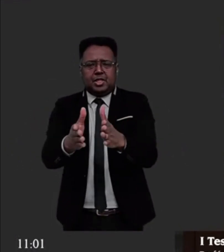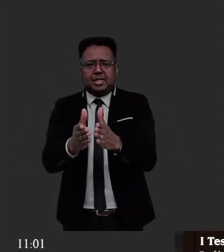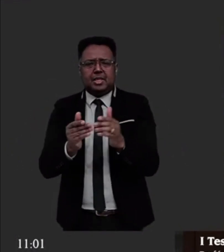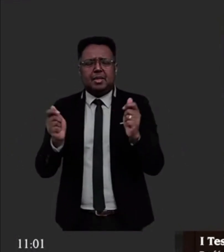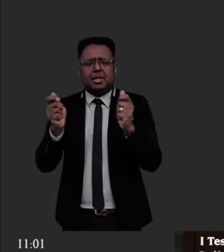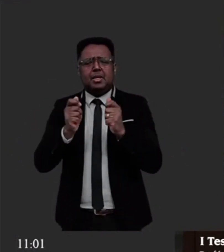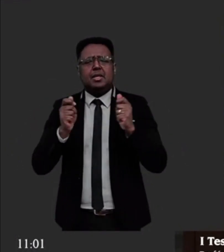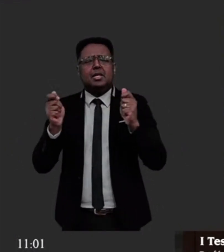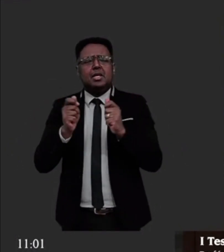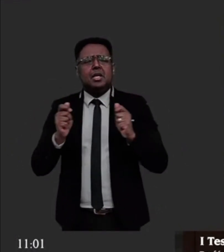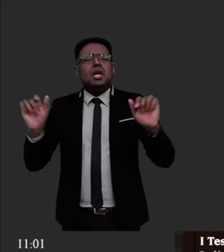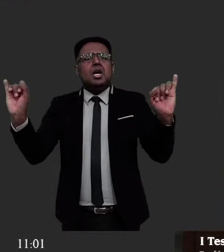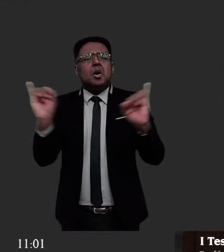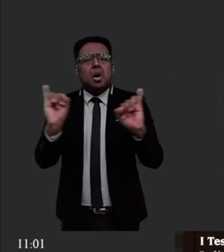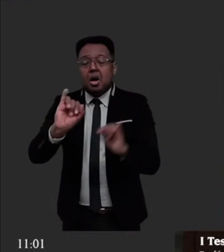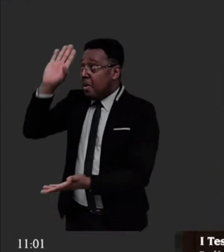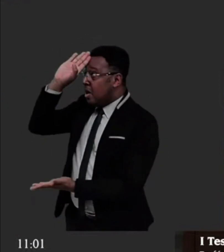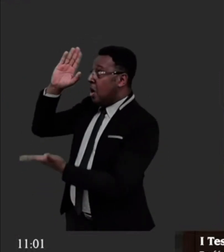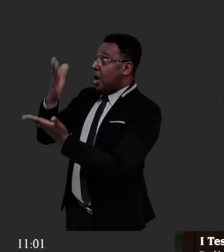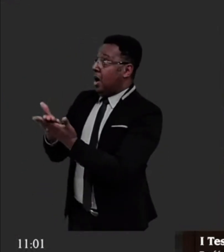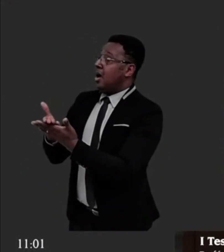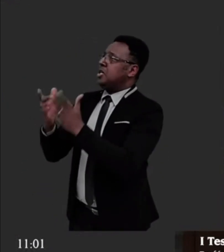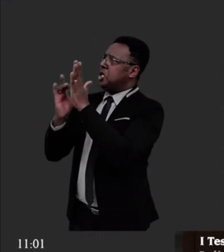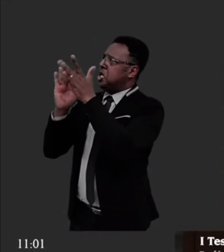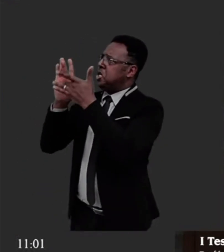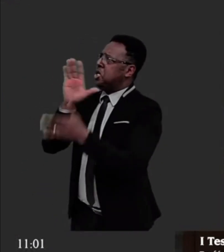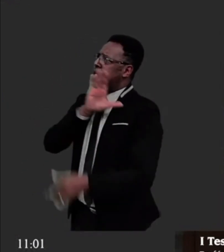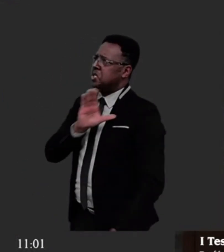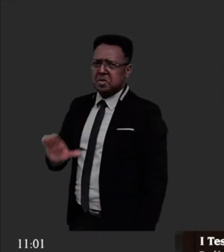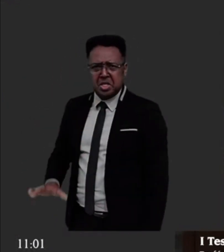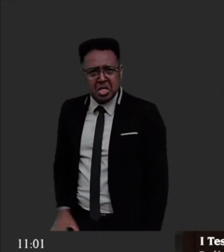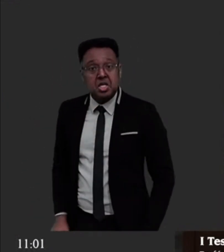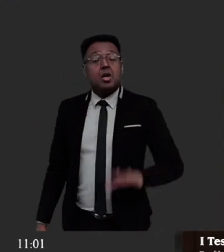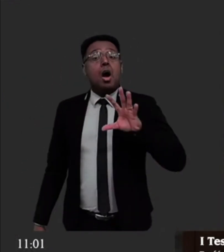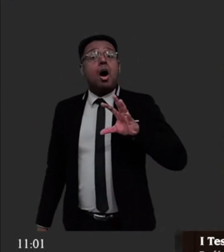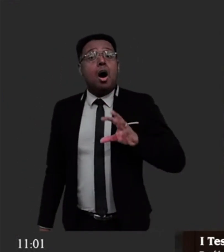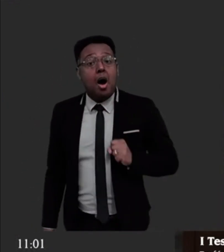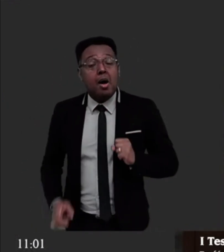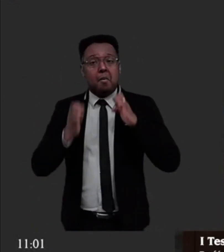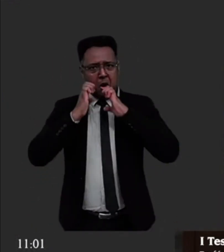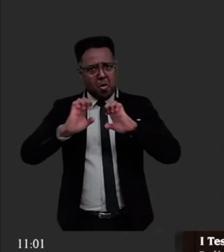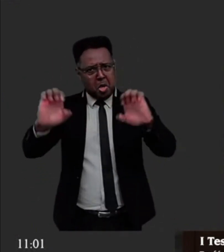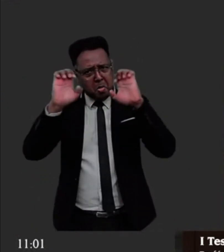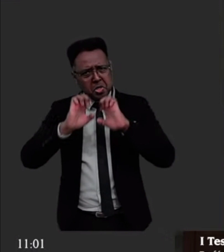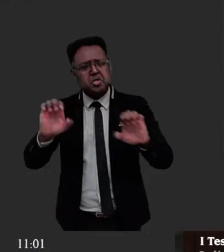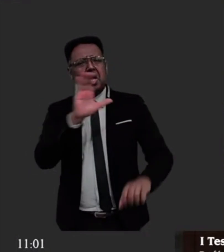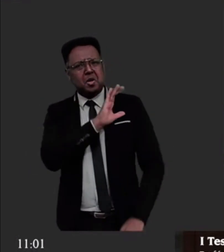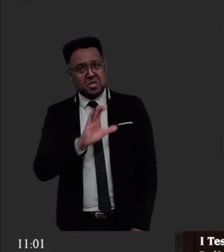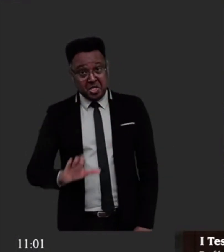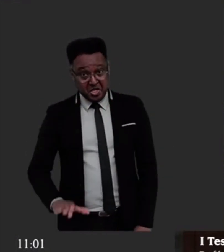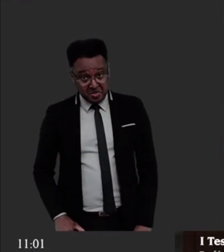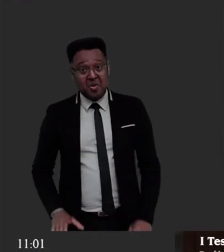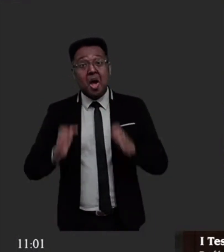irmão. Crentes em Jesus Cristo, amantes do Evangelho de Cristo, defensores